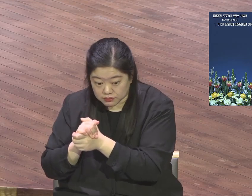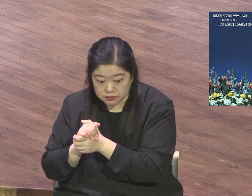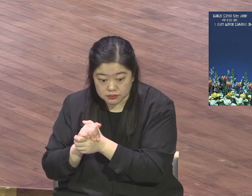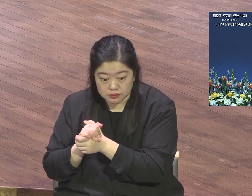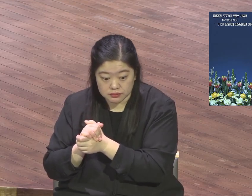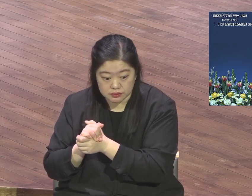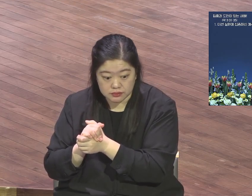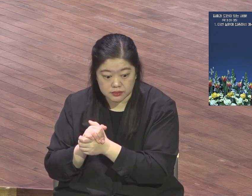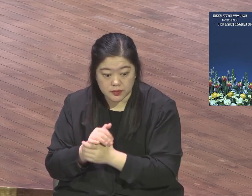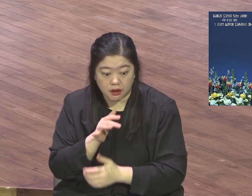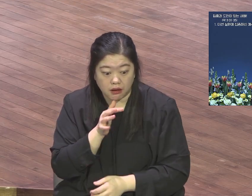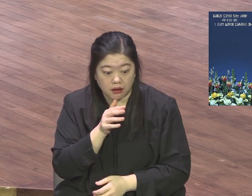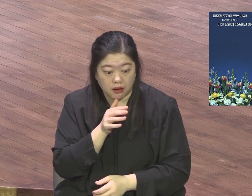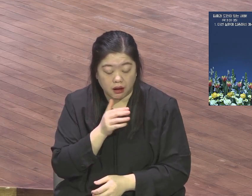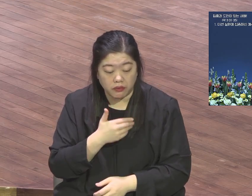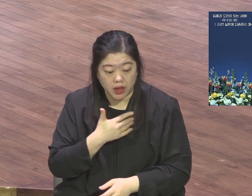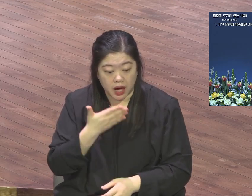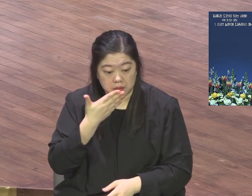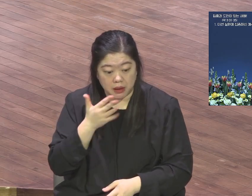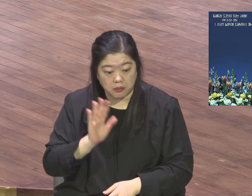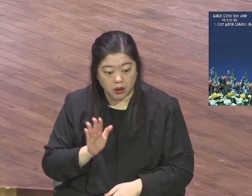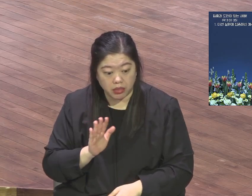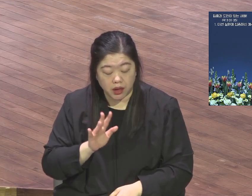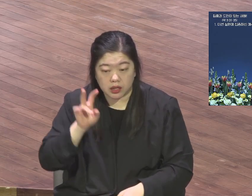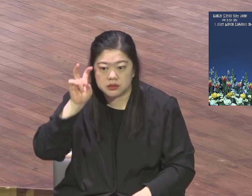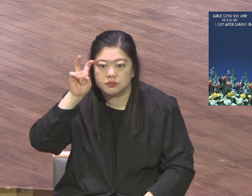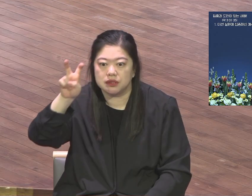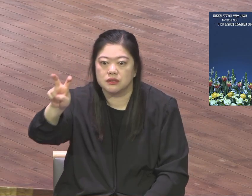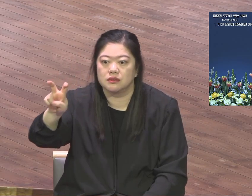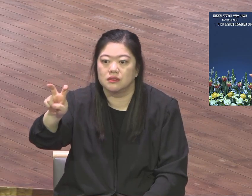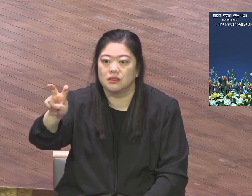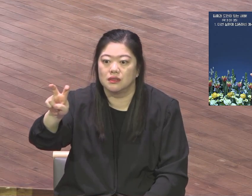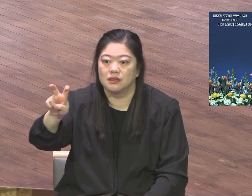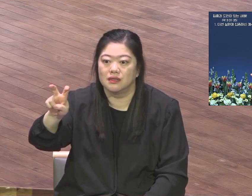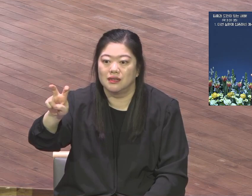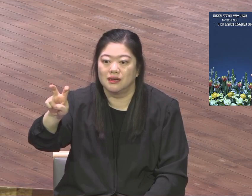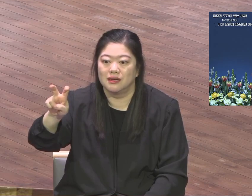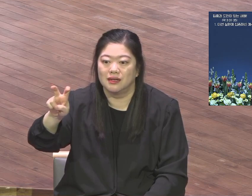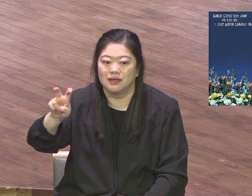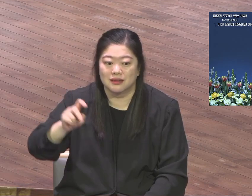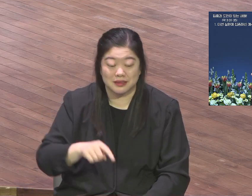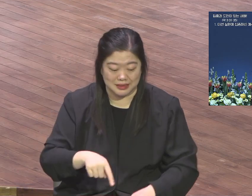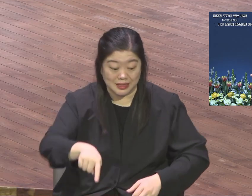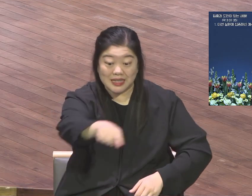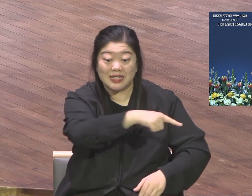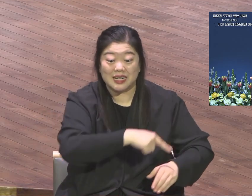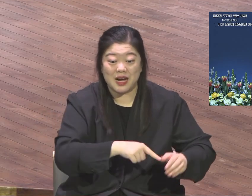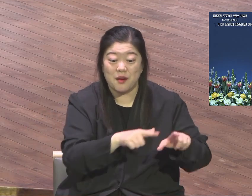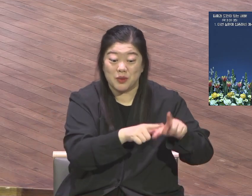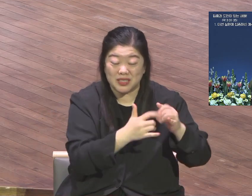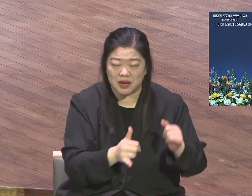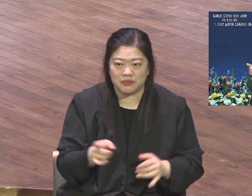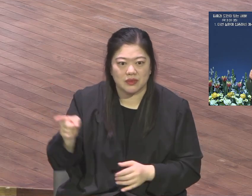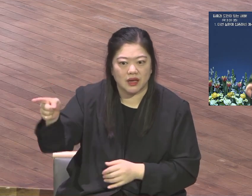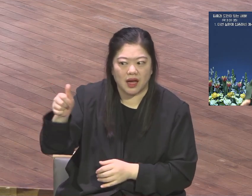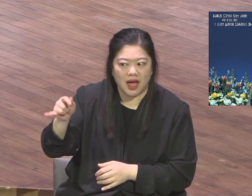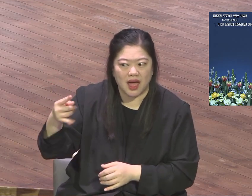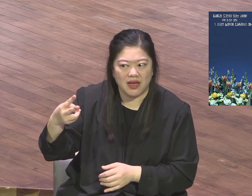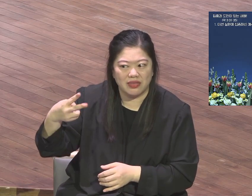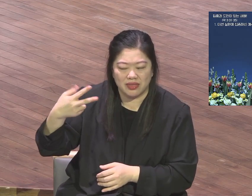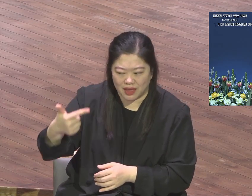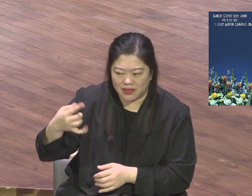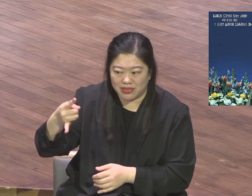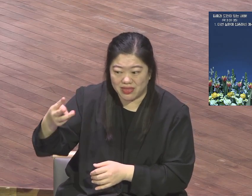먹었어요. 주변 사람들이 저 핸들이 저기 요새 말해 빚이 많아가지고 빚이 많아지더니 완전